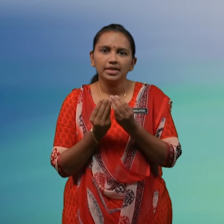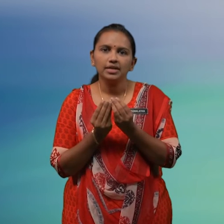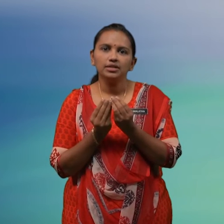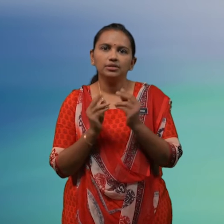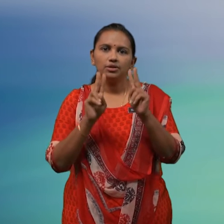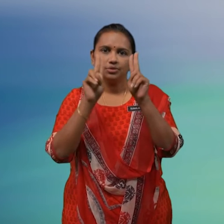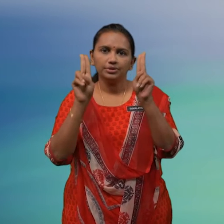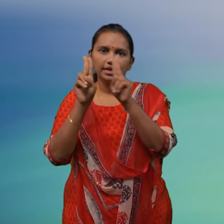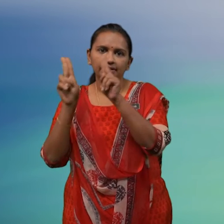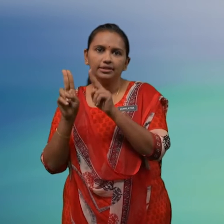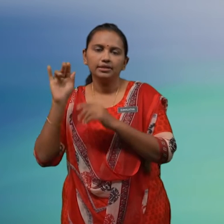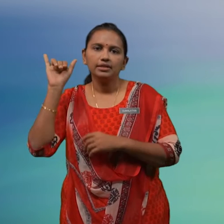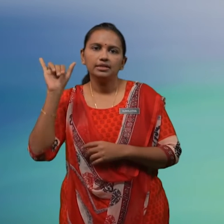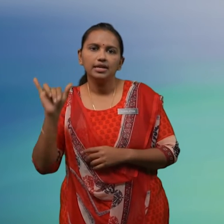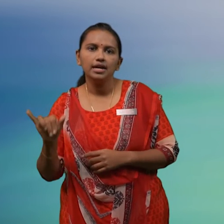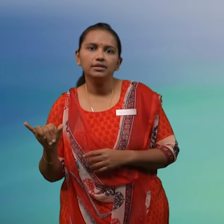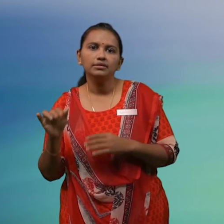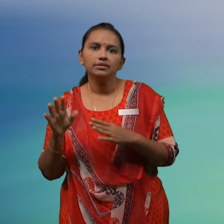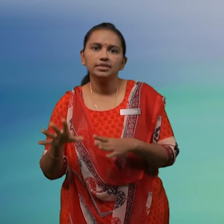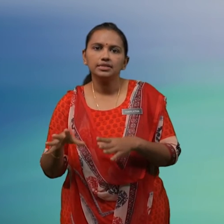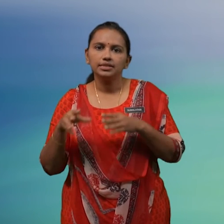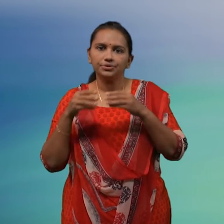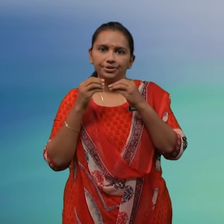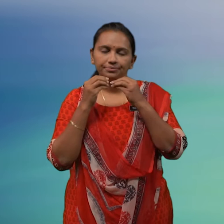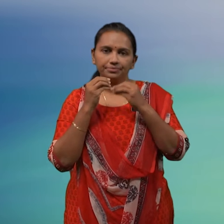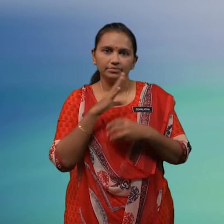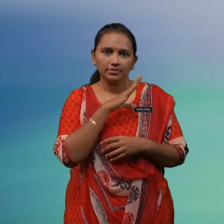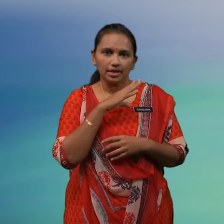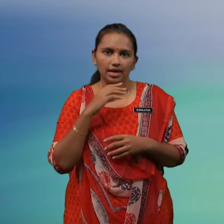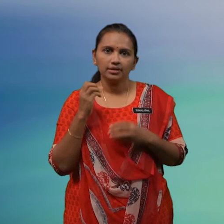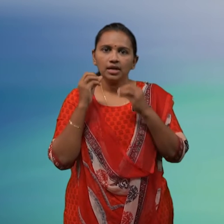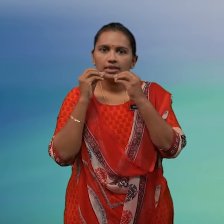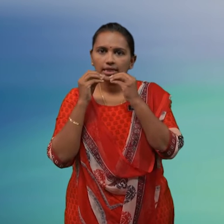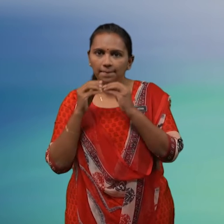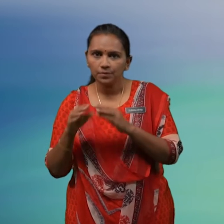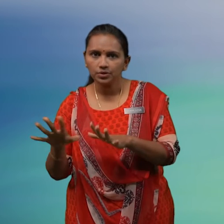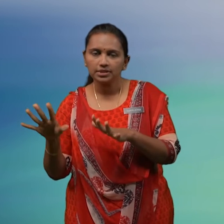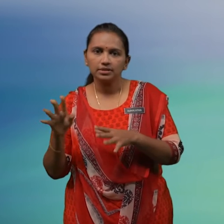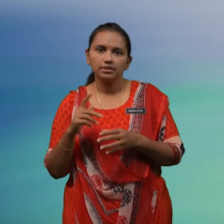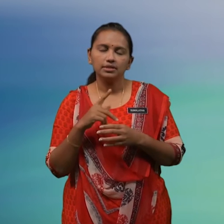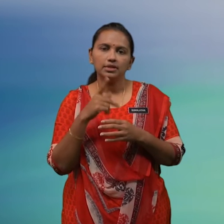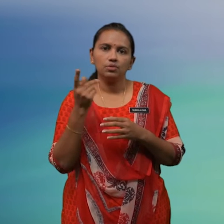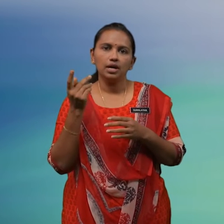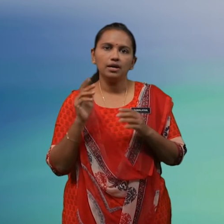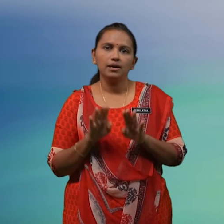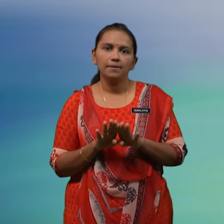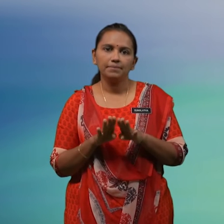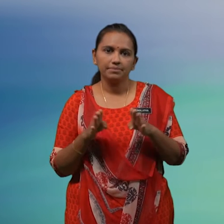jumlah udara yang disedut dan dihembus keluar